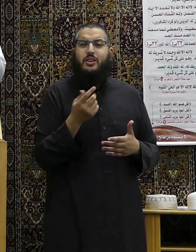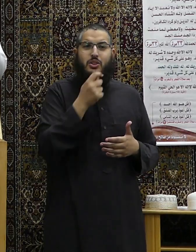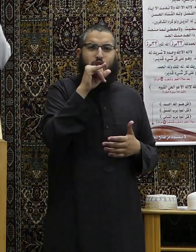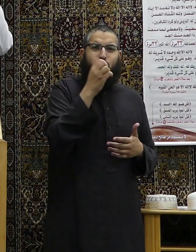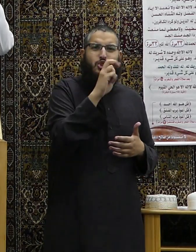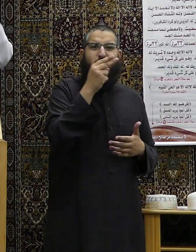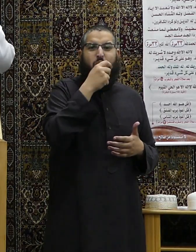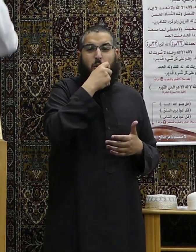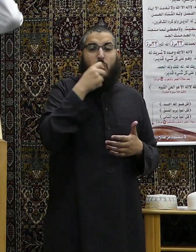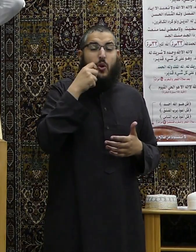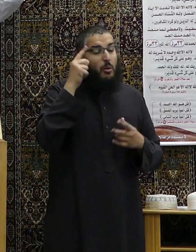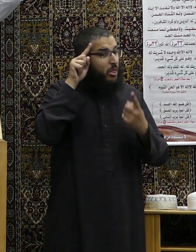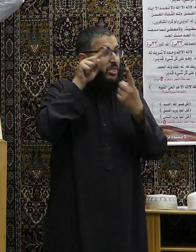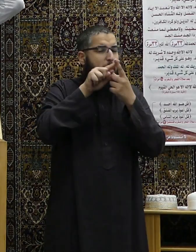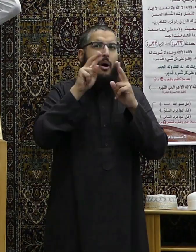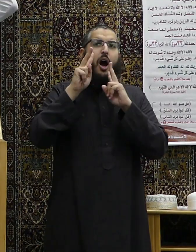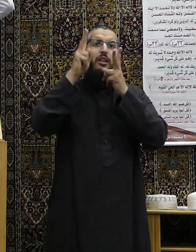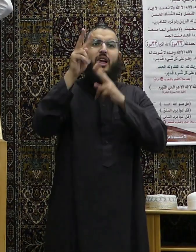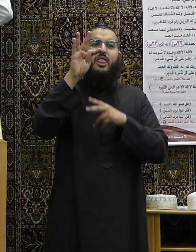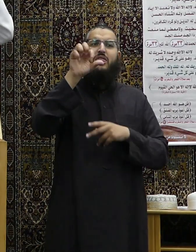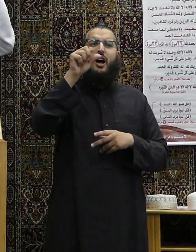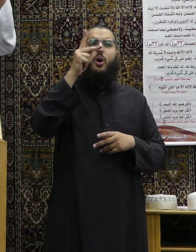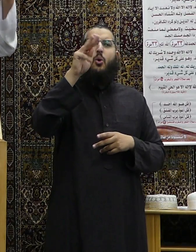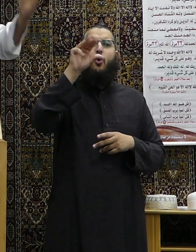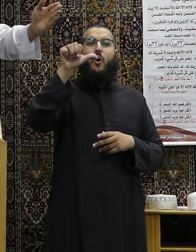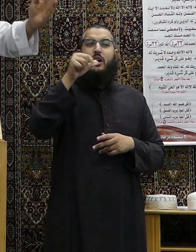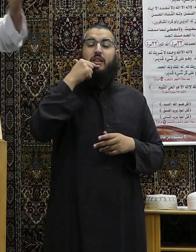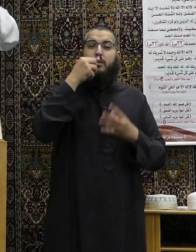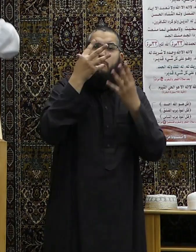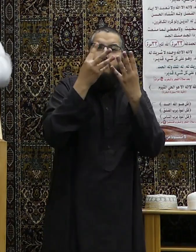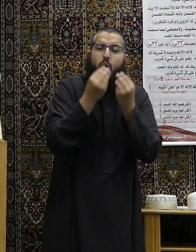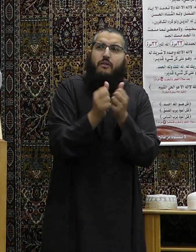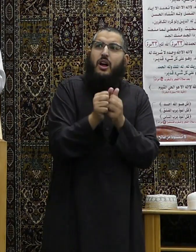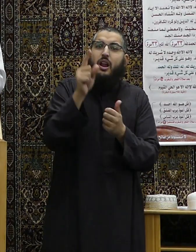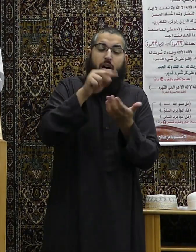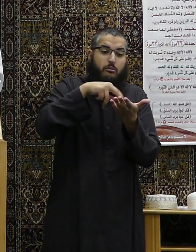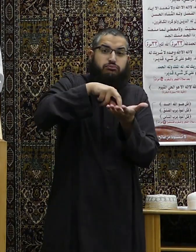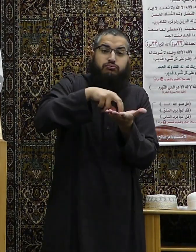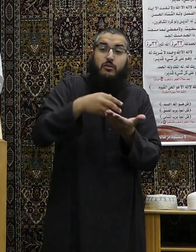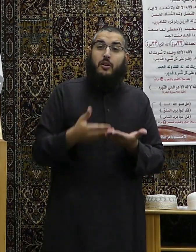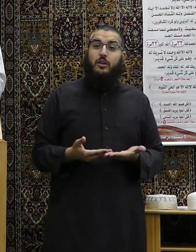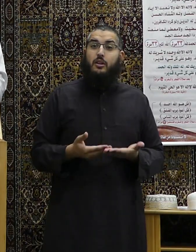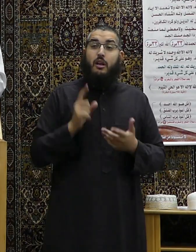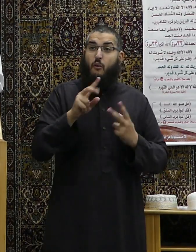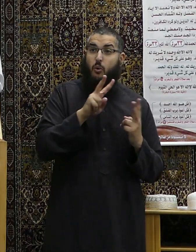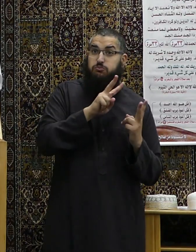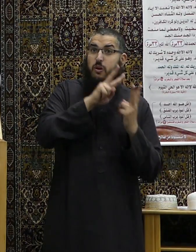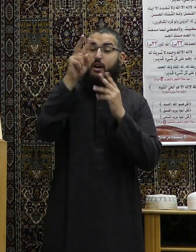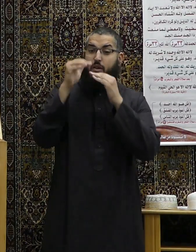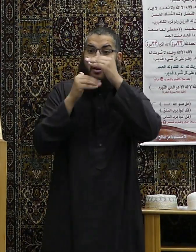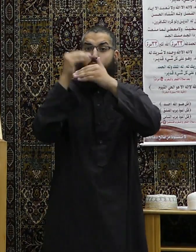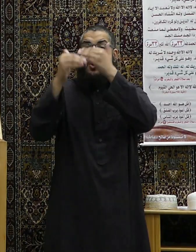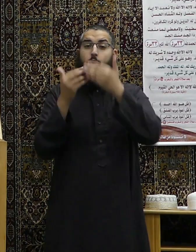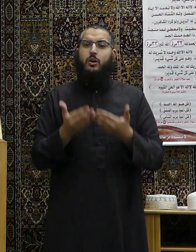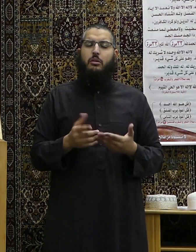c'est pour atteindre à taqwa, la piété. La piété c'est de faire ce qui est obligatoire, de laisser ce qui est interdit. Il faut que tu évolues. Tu ne peux pas rester